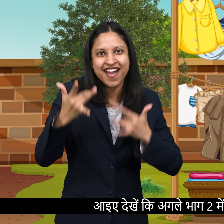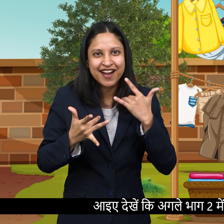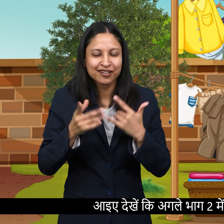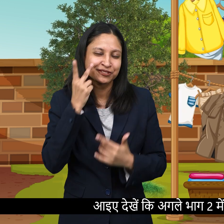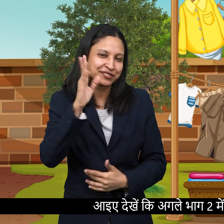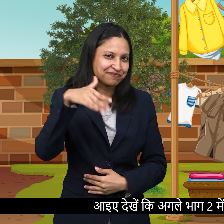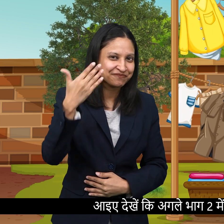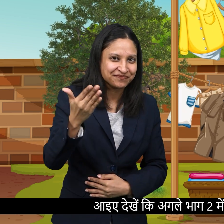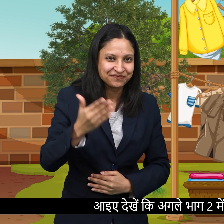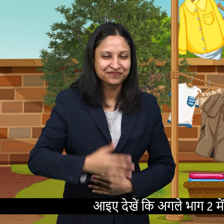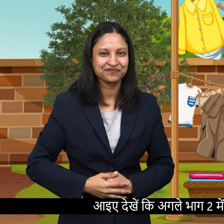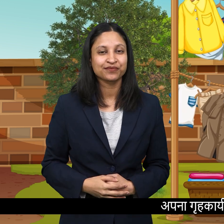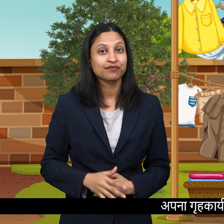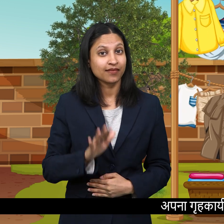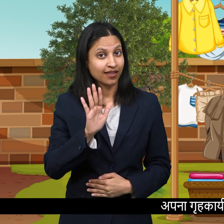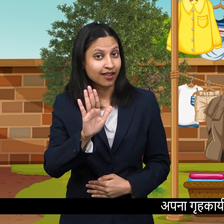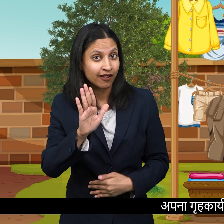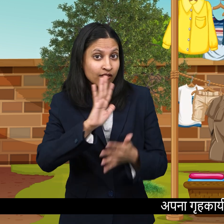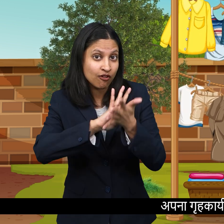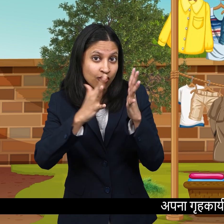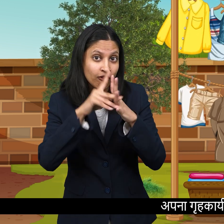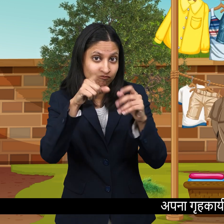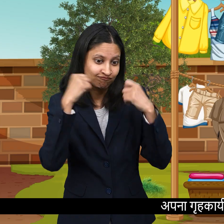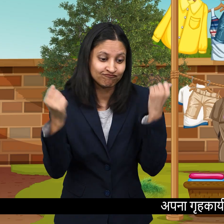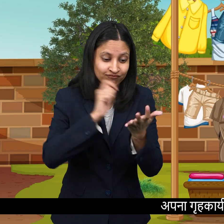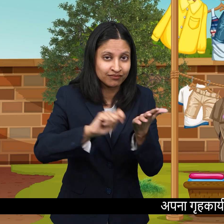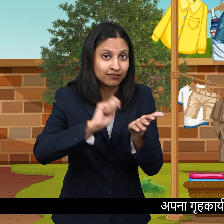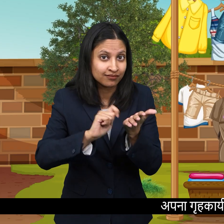है। अपना गृह कार्य करना न भूलें।